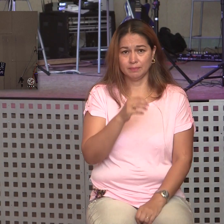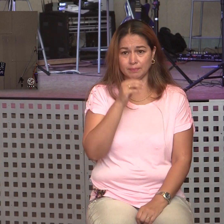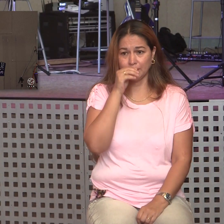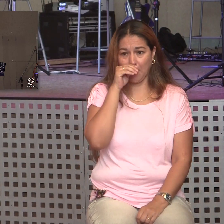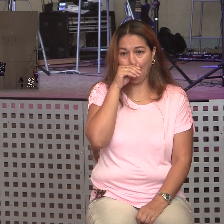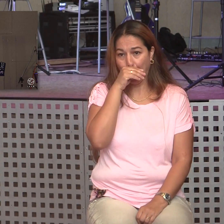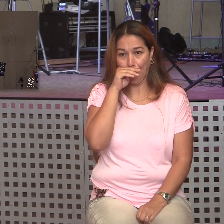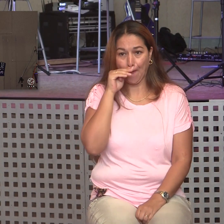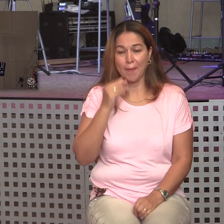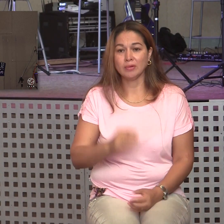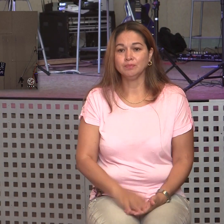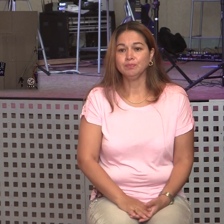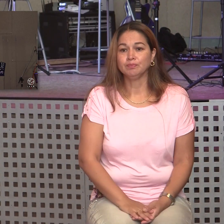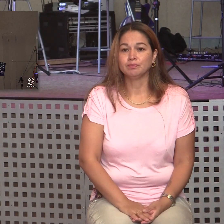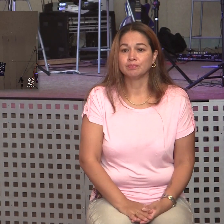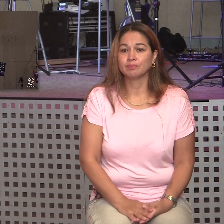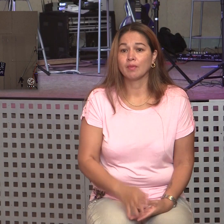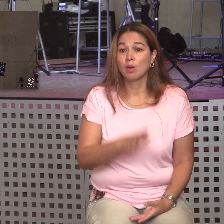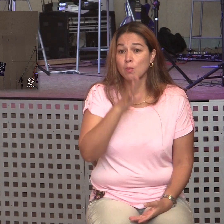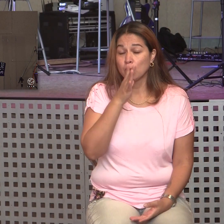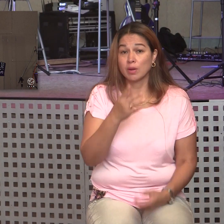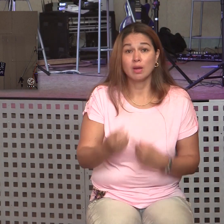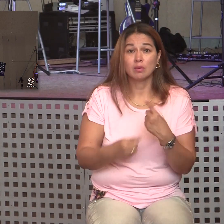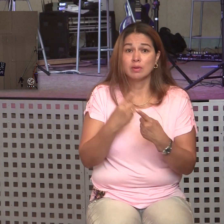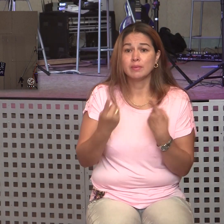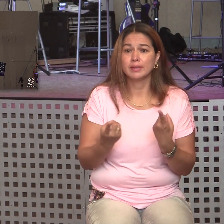surgen los cabreos internos.